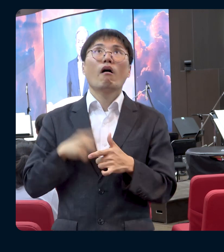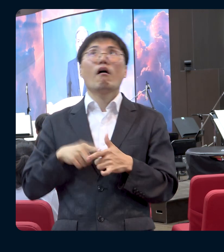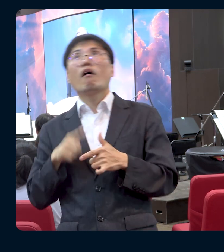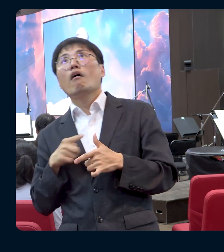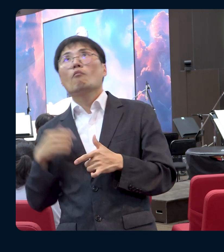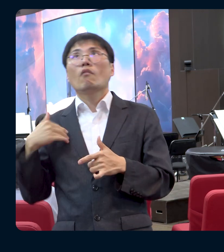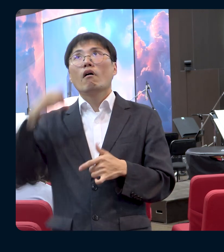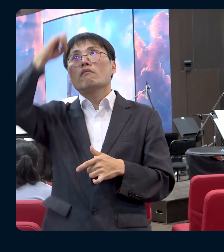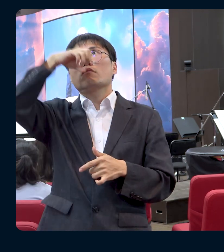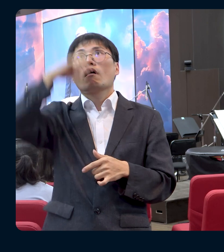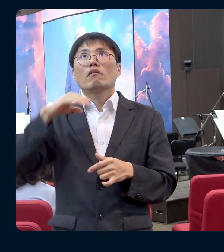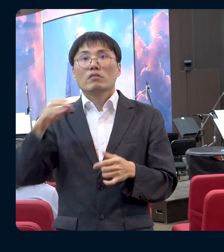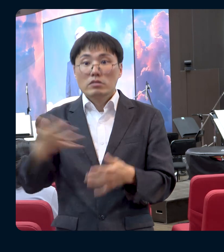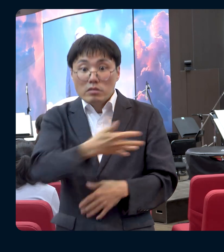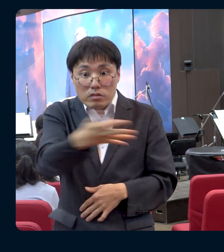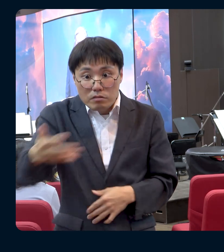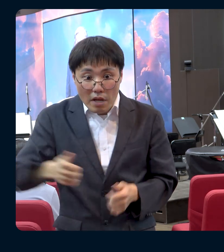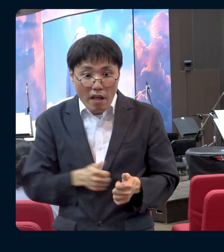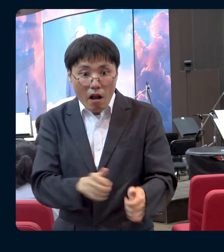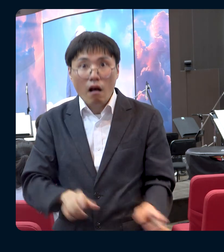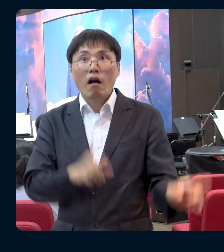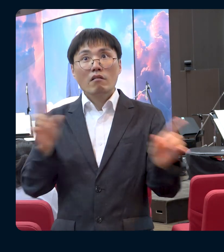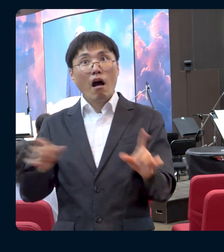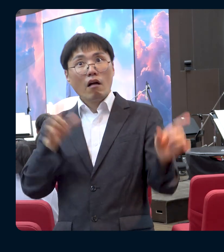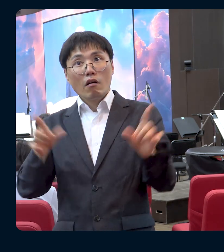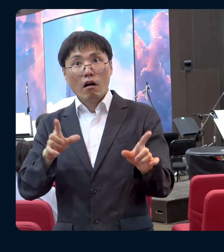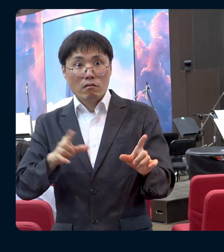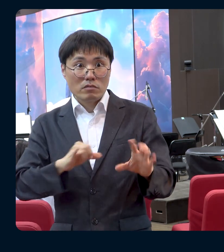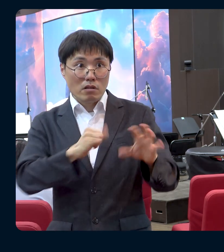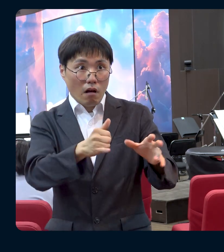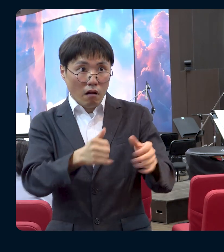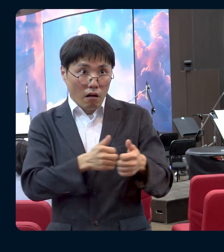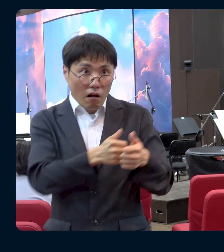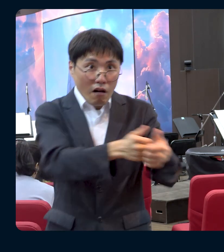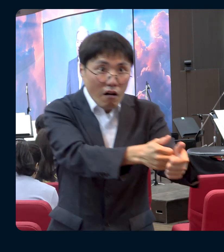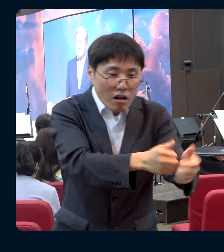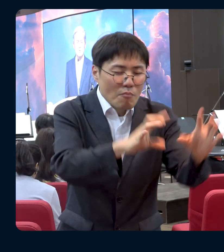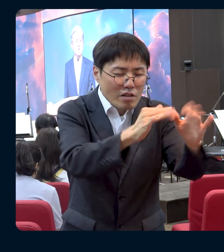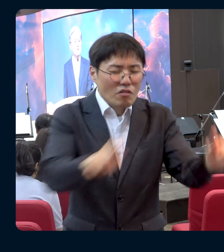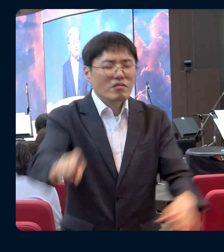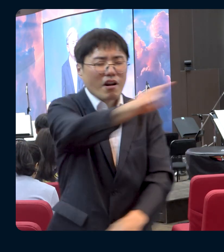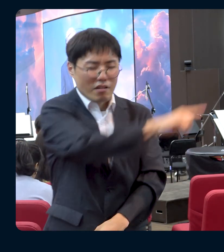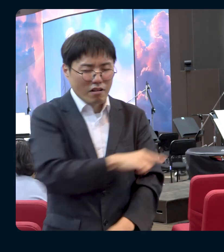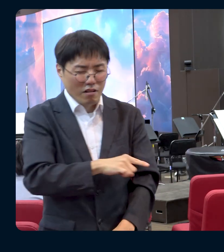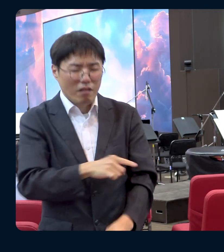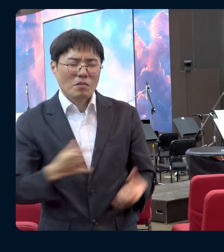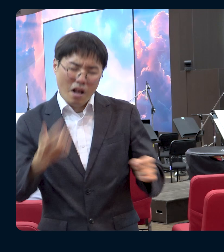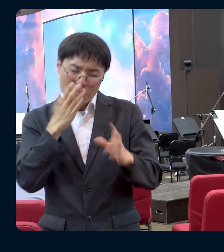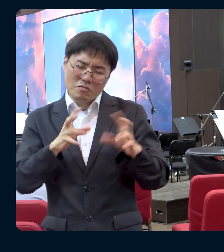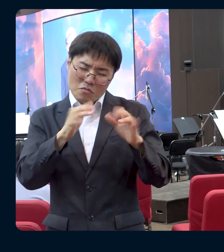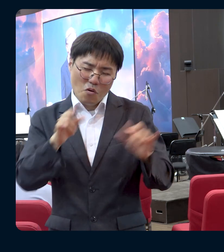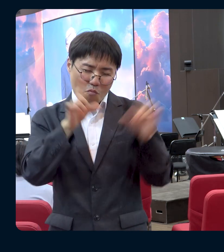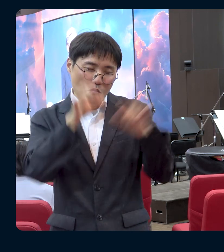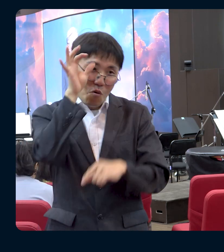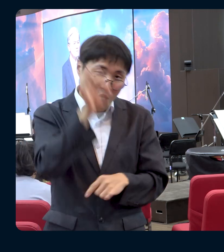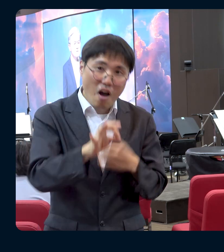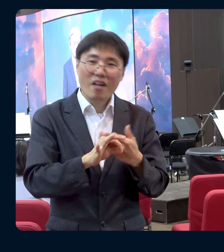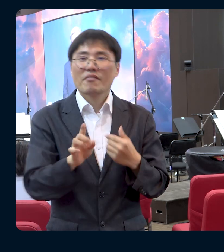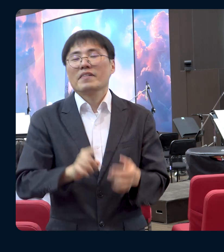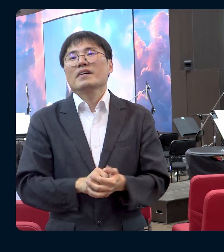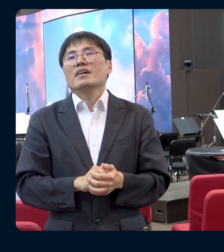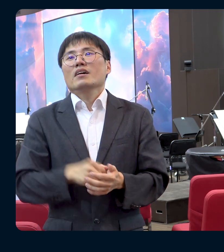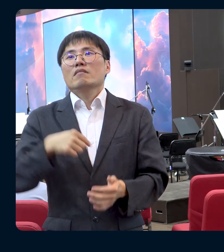자신도 모르게 그냥 흐름에 따라 세속으로 가고 있는 그 백성들에게, 그렇죠, 이스라엘